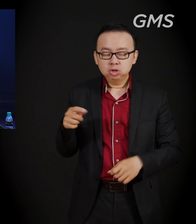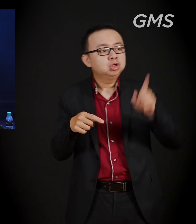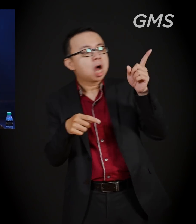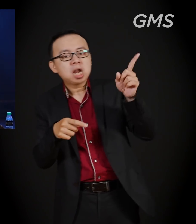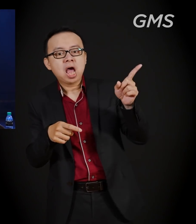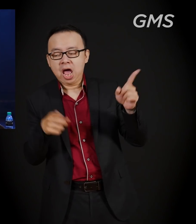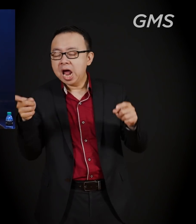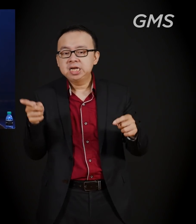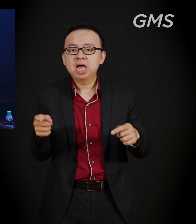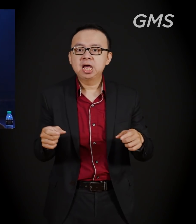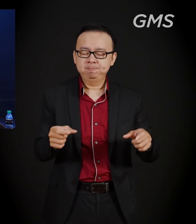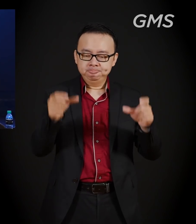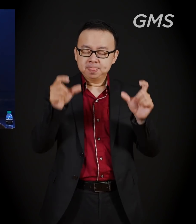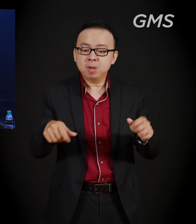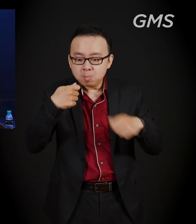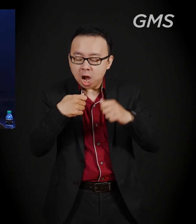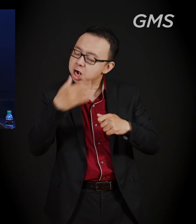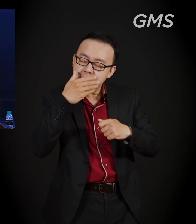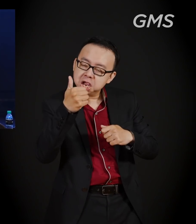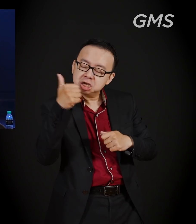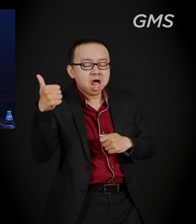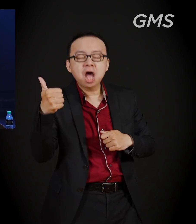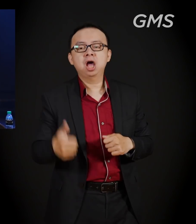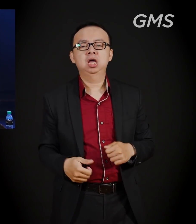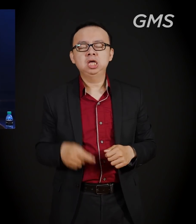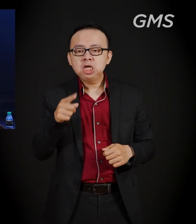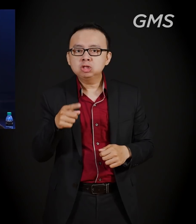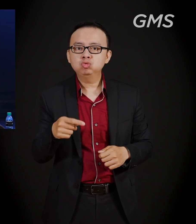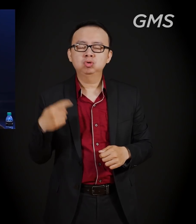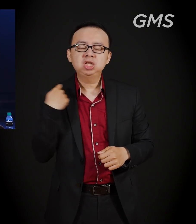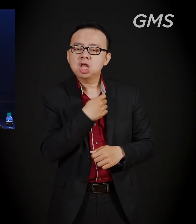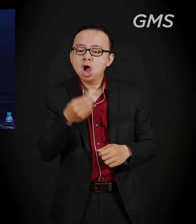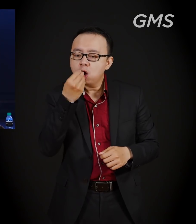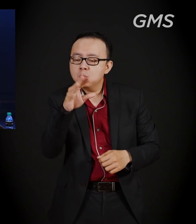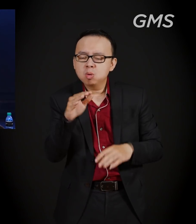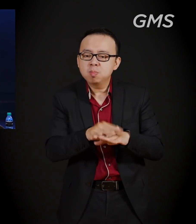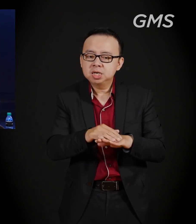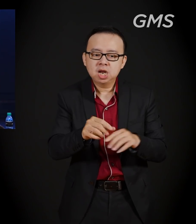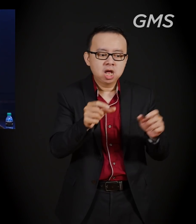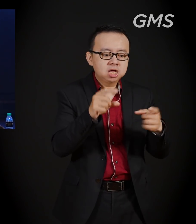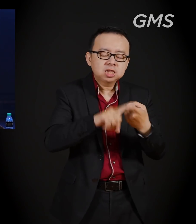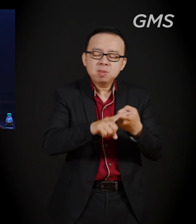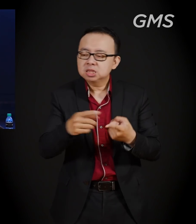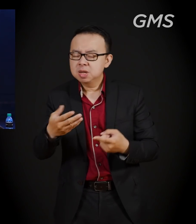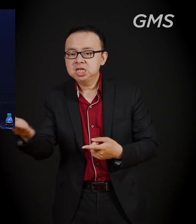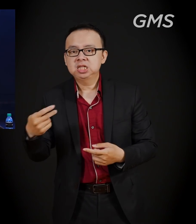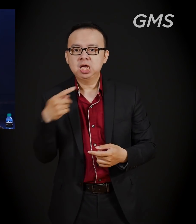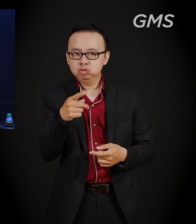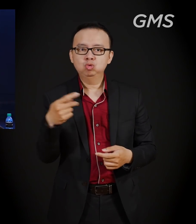Kita suka ngomong sama orang. Kenapa kita ngomong? Karena kita sayang. Kita mau orang